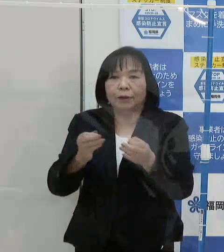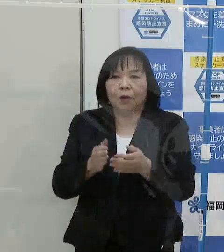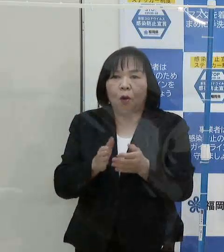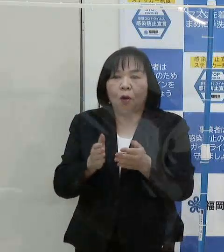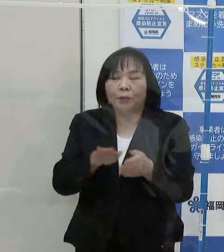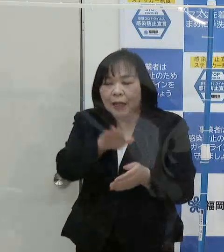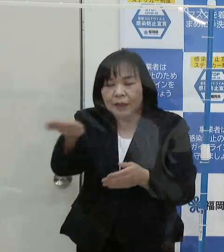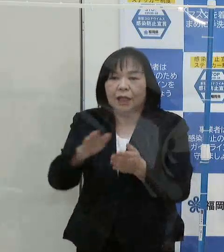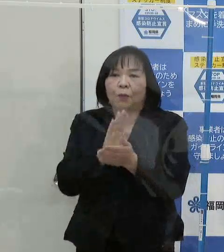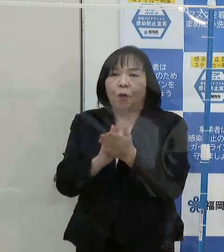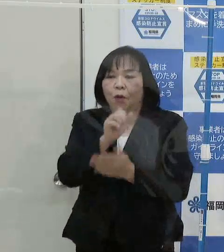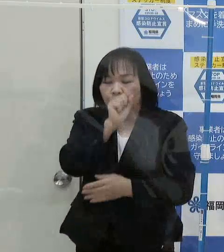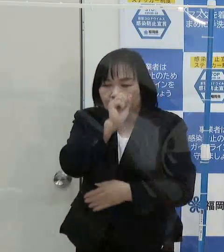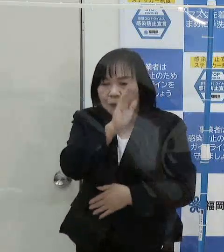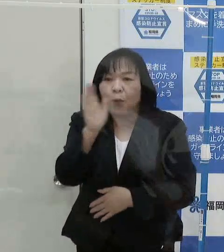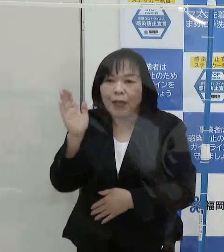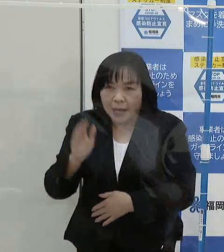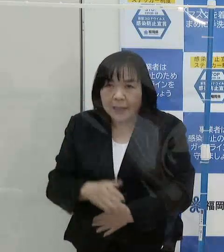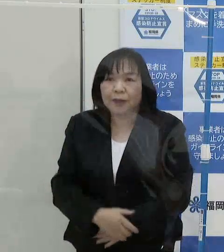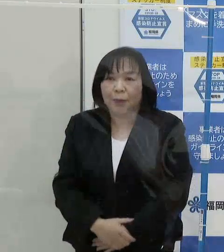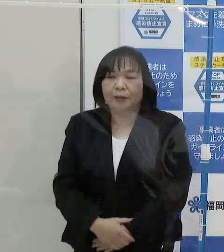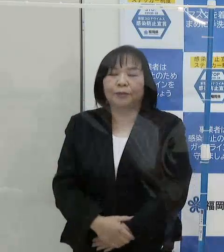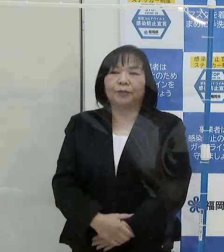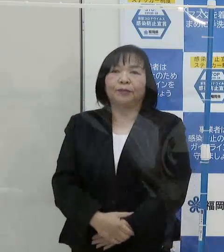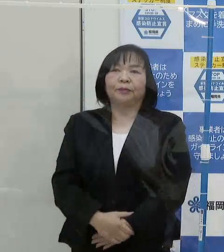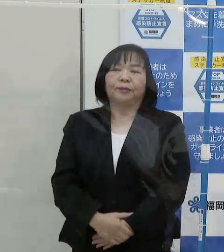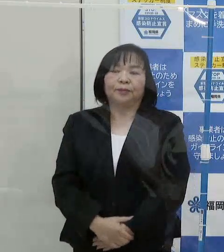にもよろしくお願いを申し上げたいと思います。